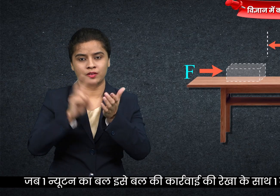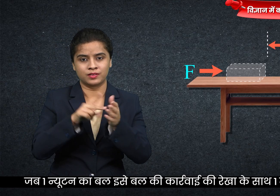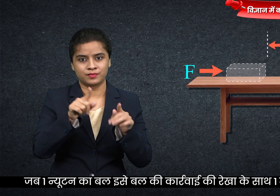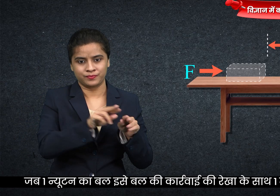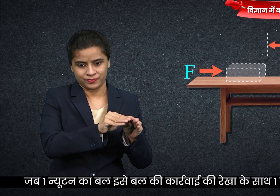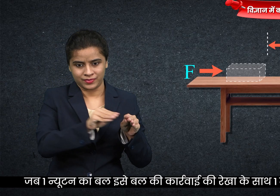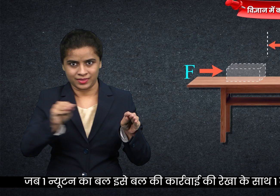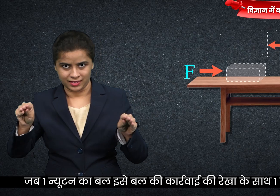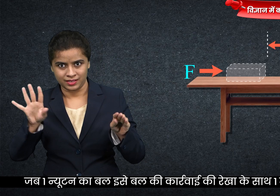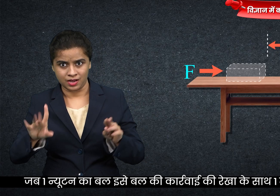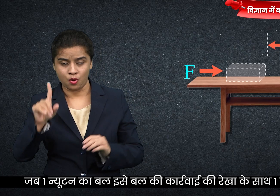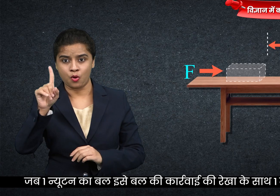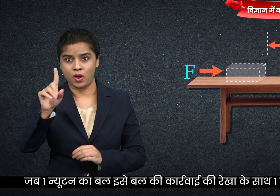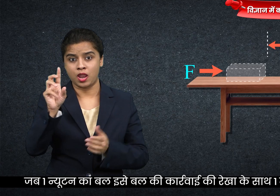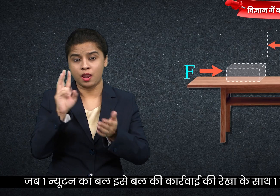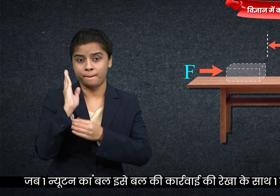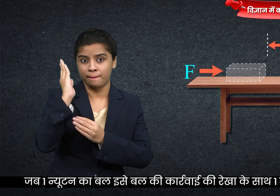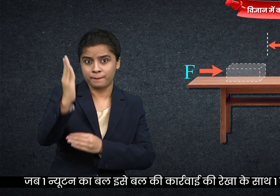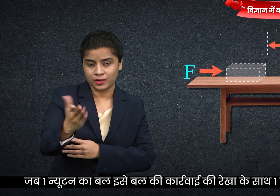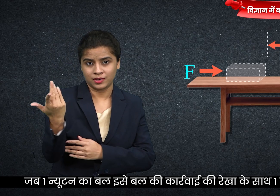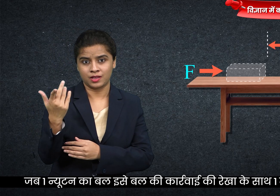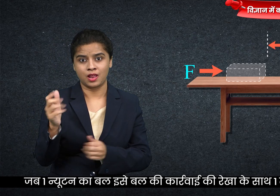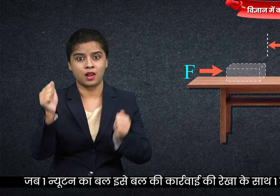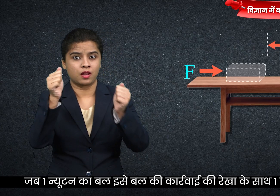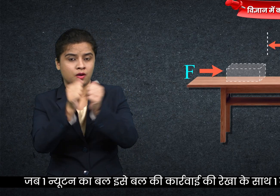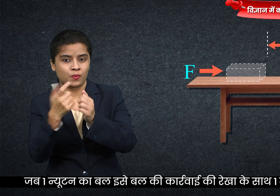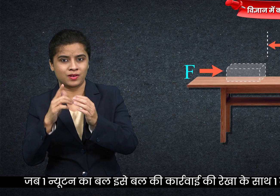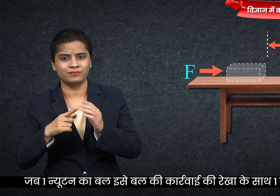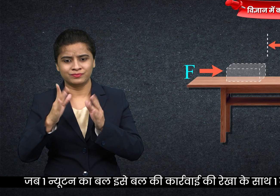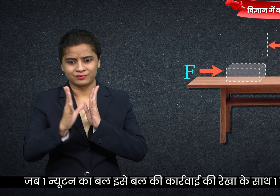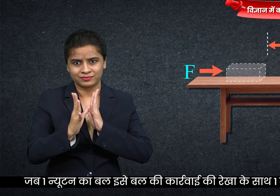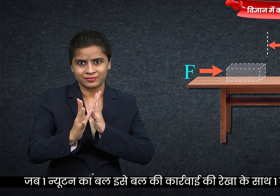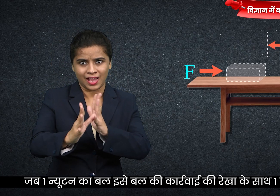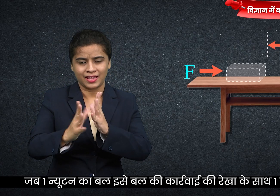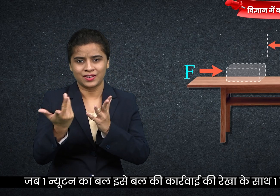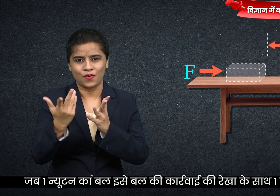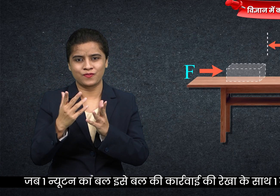कार्रवाई की रेखा के साथ 1 मीटर विस्थापित करता है।